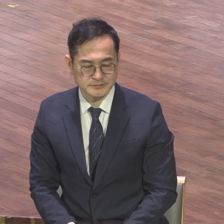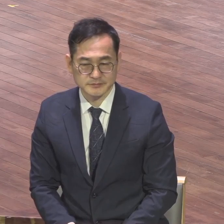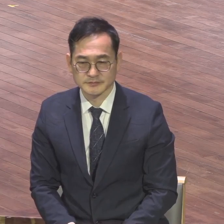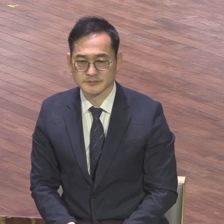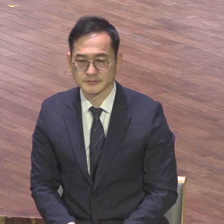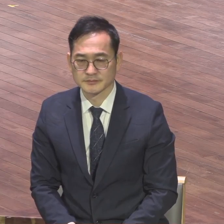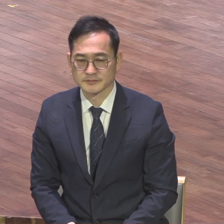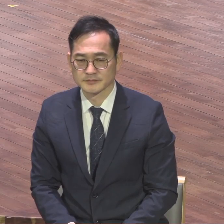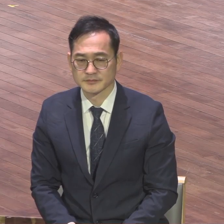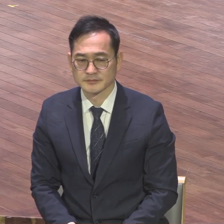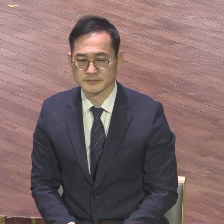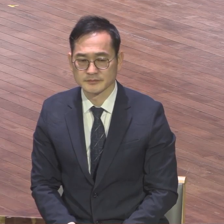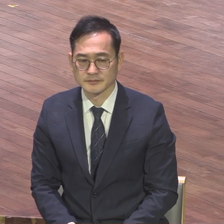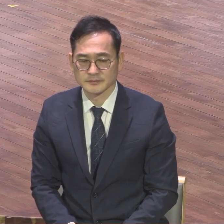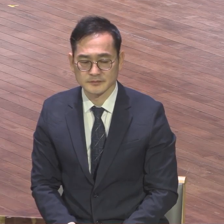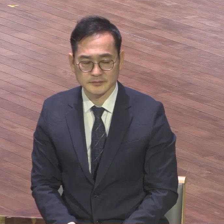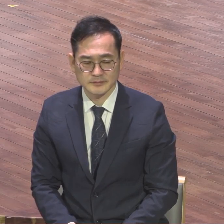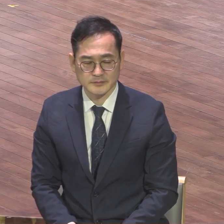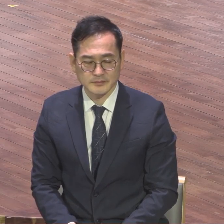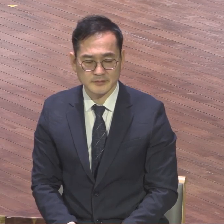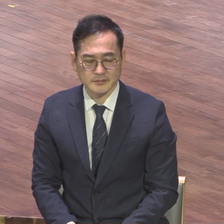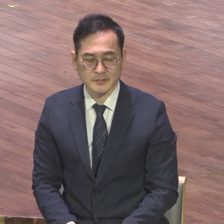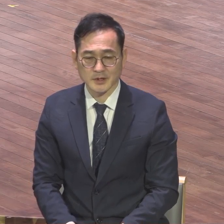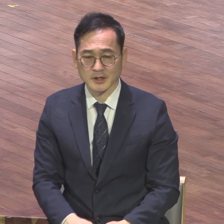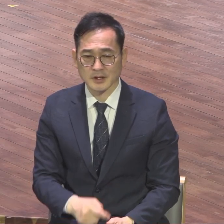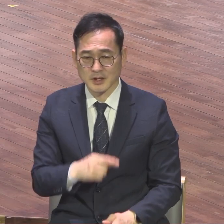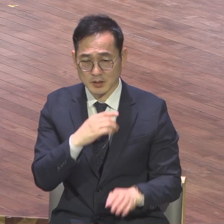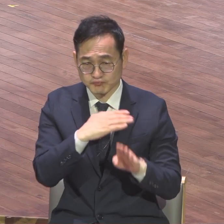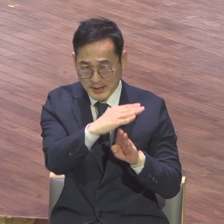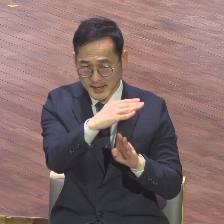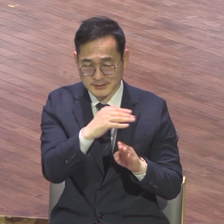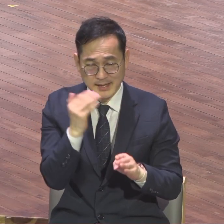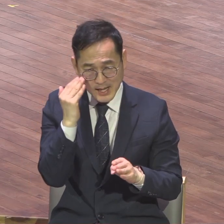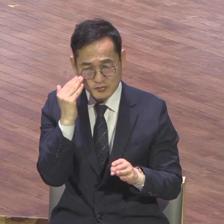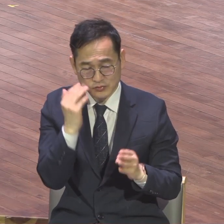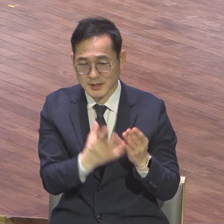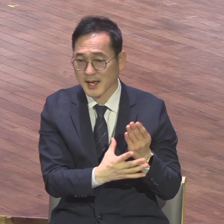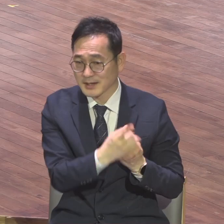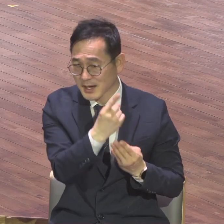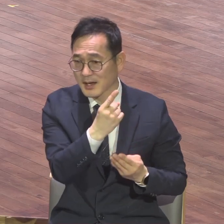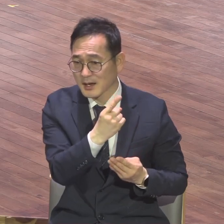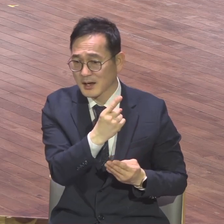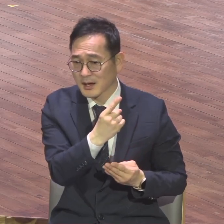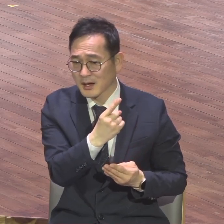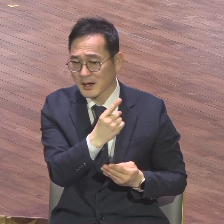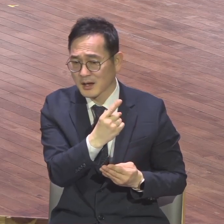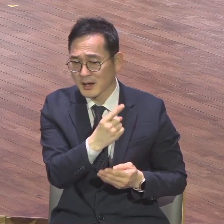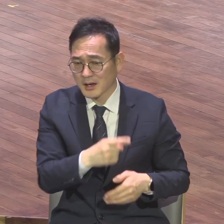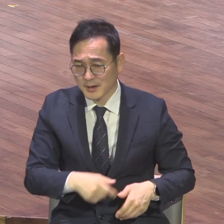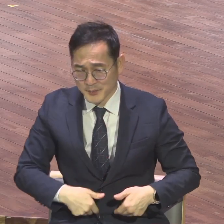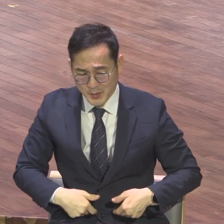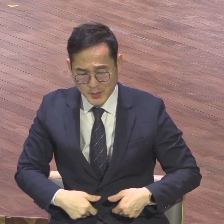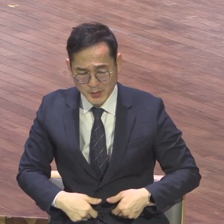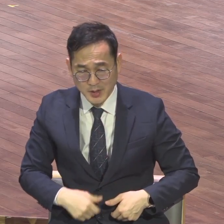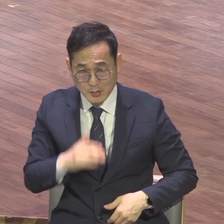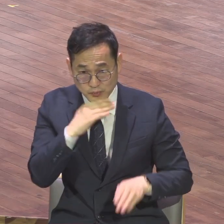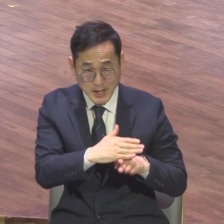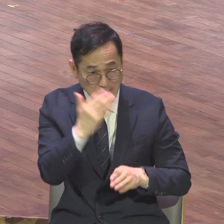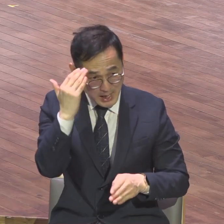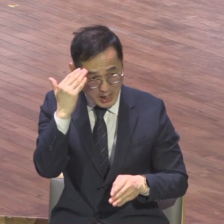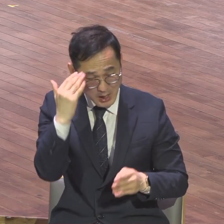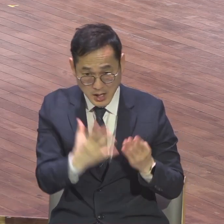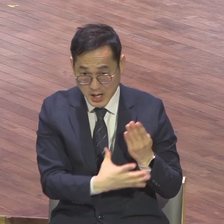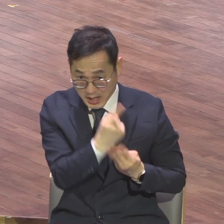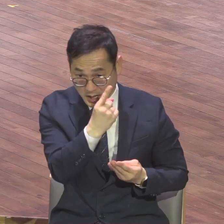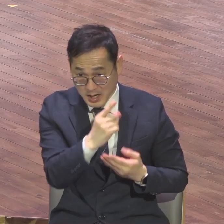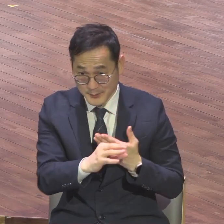그랬습니다. 남북이 하나 되면 어떻게 되겠냐. 이 전 세계 G2가 된다. 남북이 하나 못